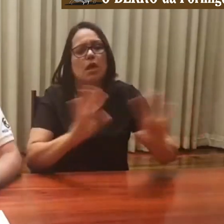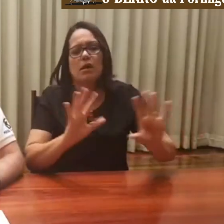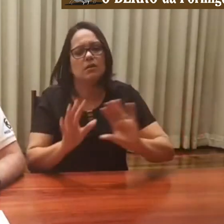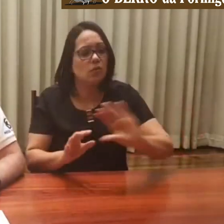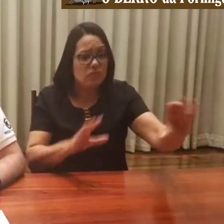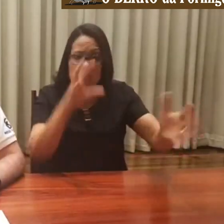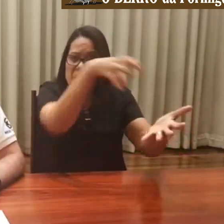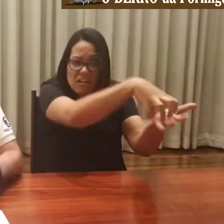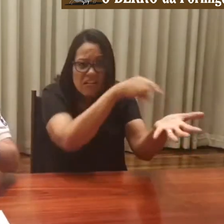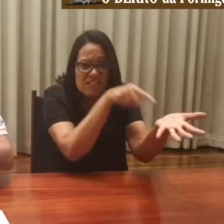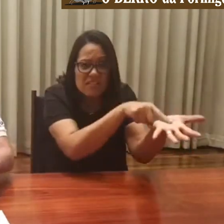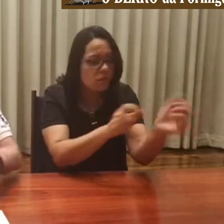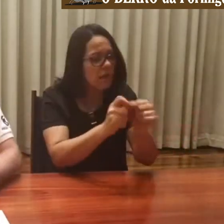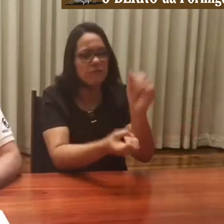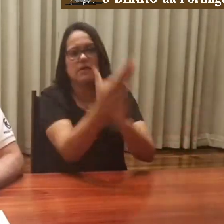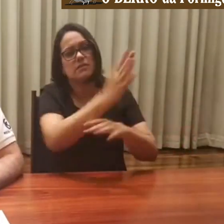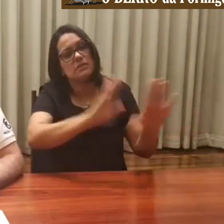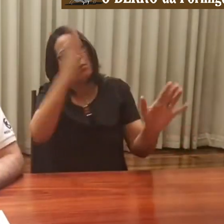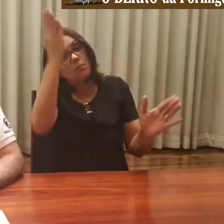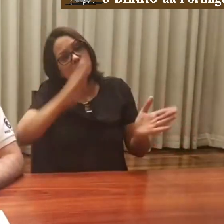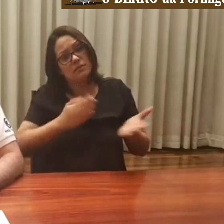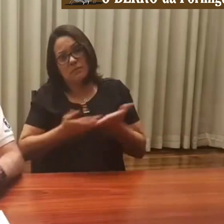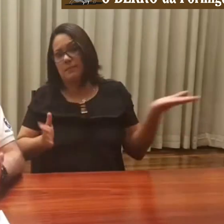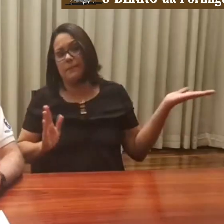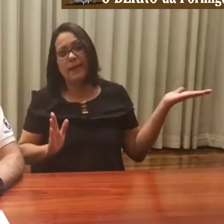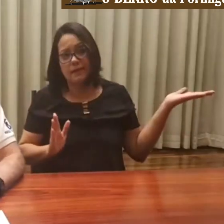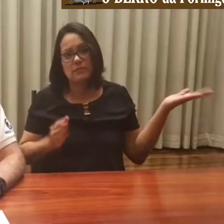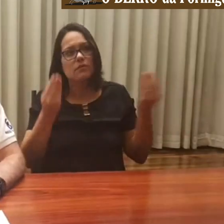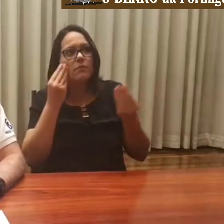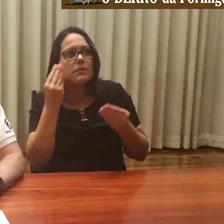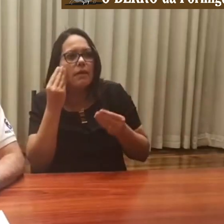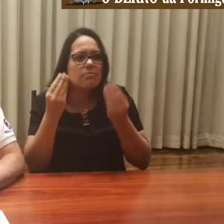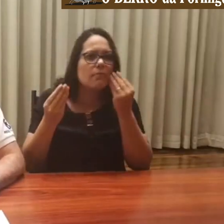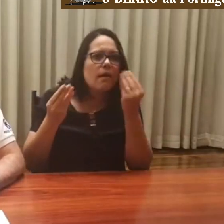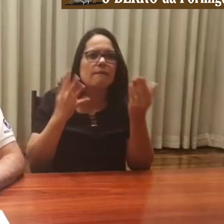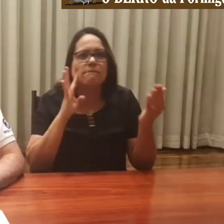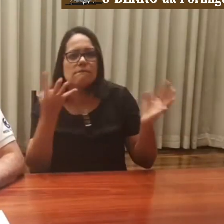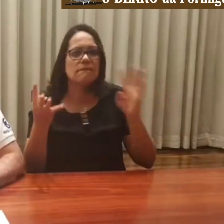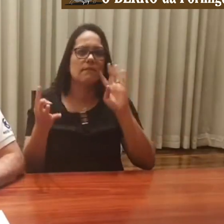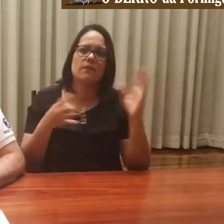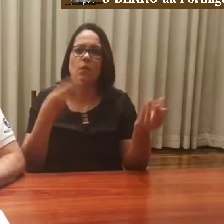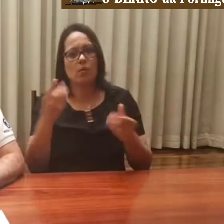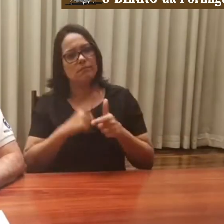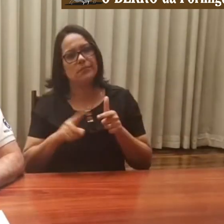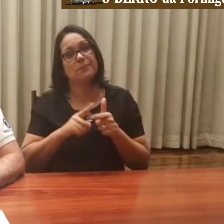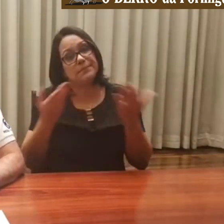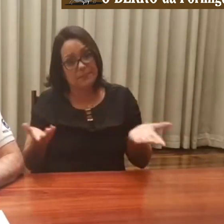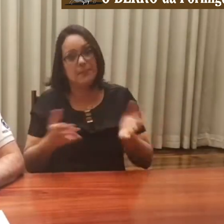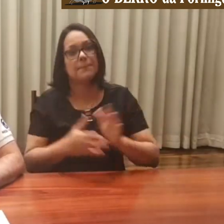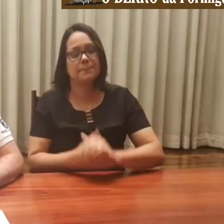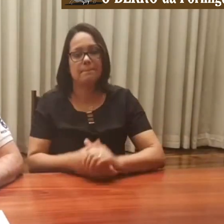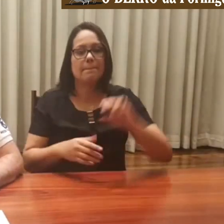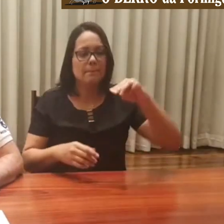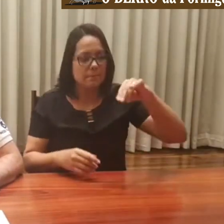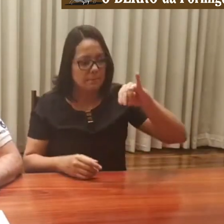em Miracatu. E o Brasil perde com isso. Vamos buscar uma maneira de resolver essa questão.